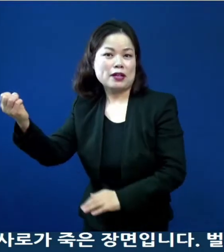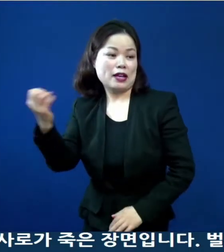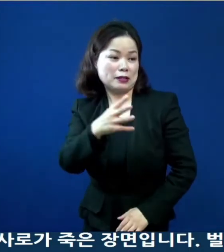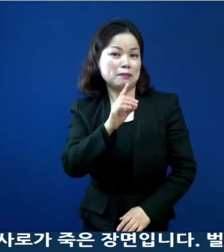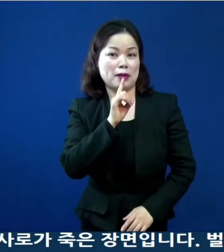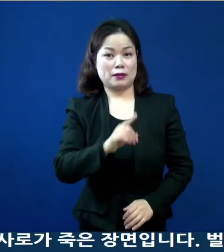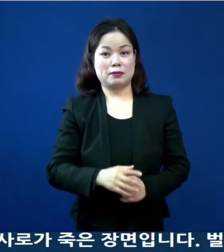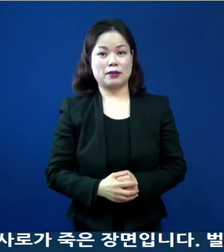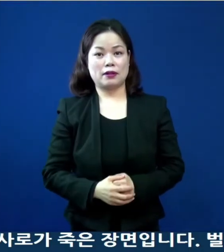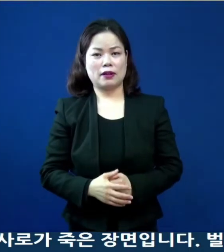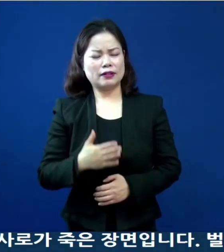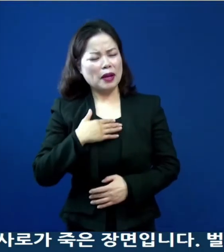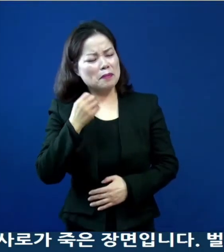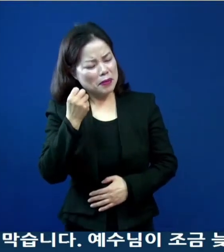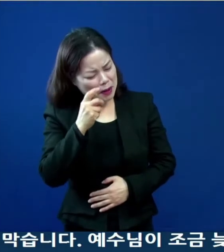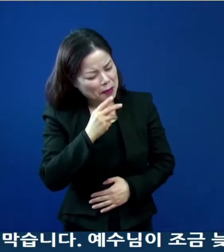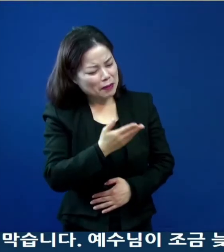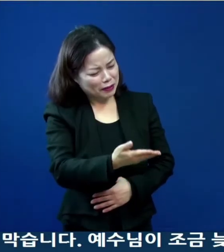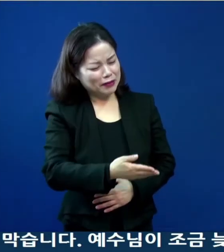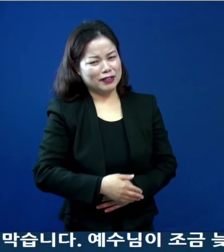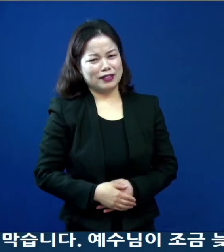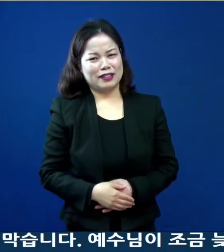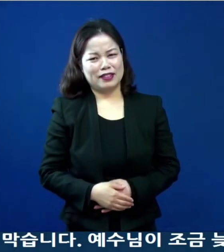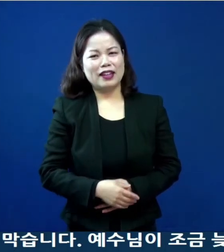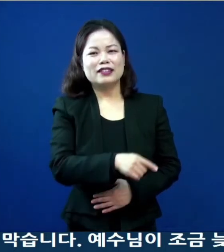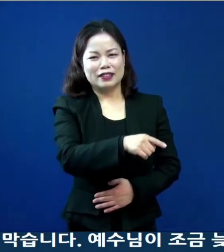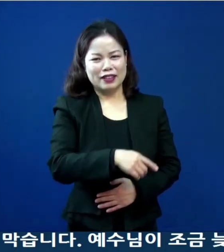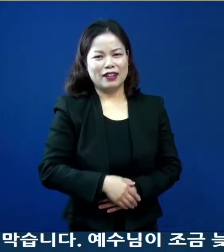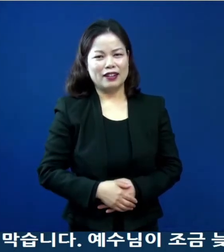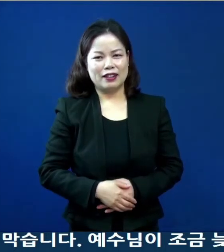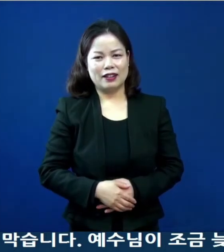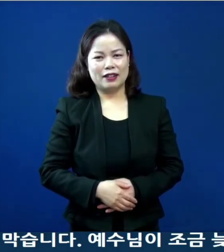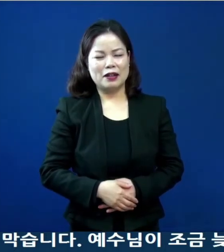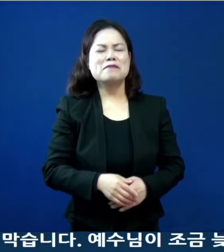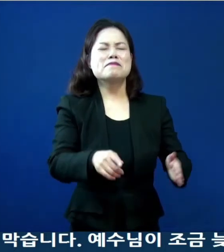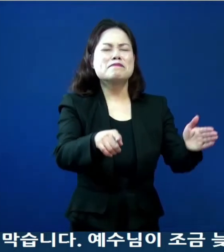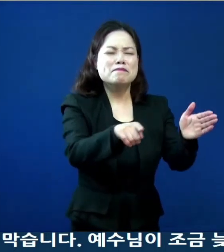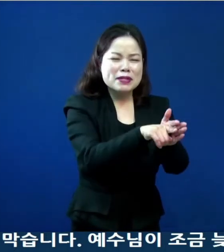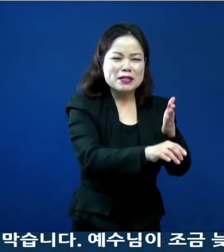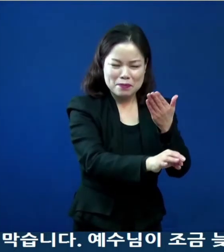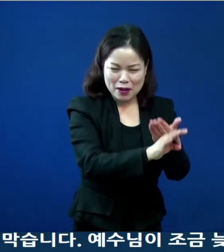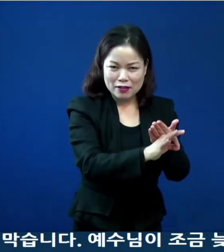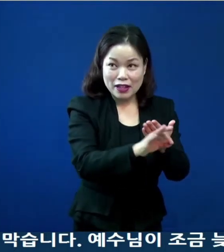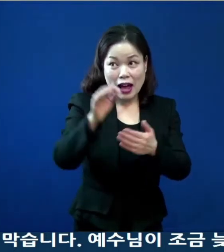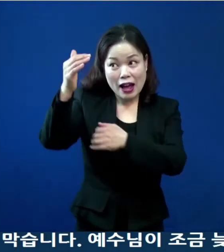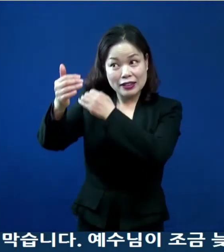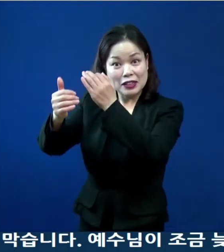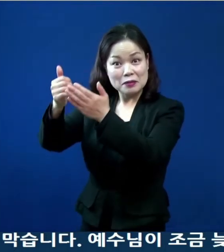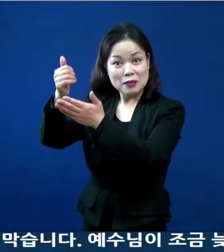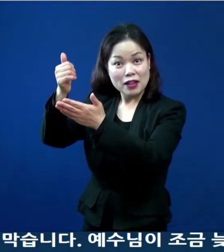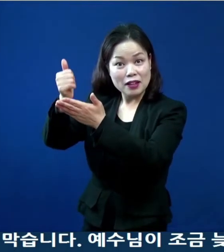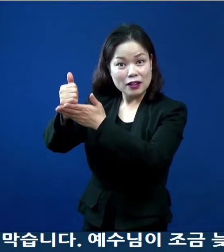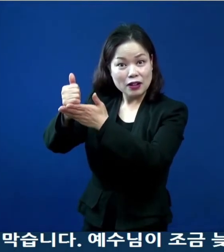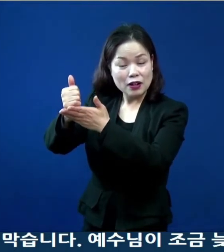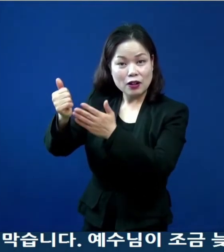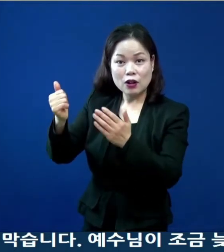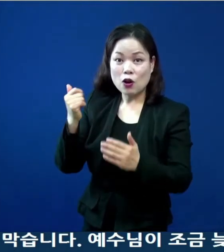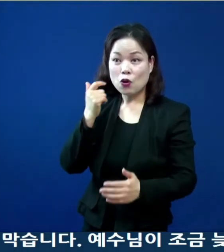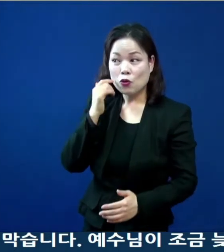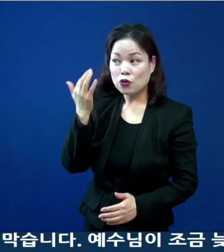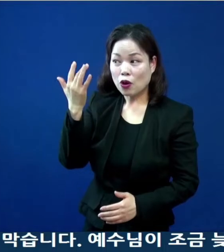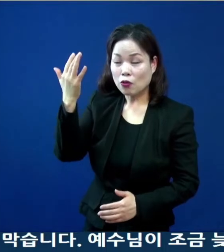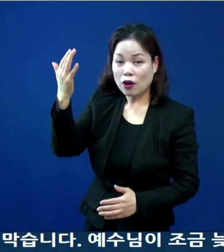말씀이에요. 내가 몇 번을 얘기했니? 네가 믿으면 하나님의